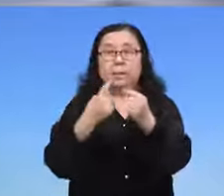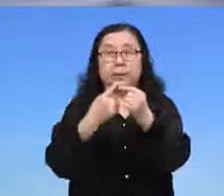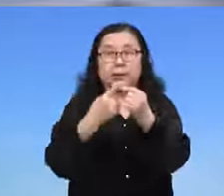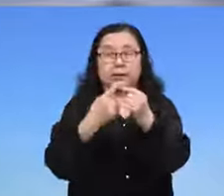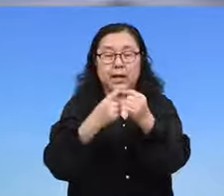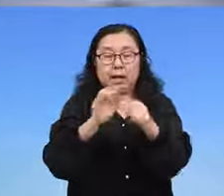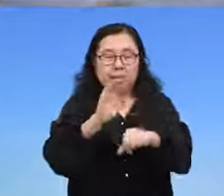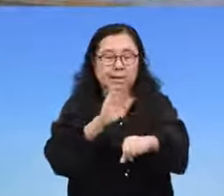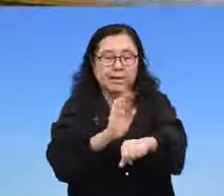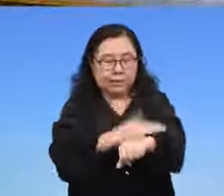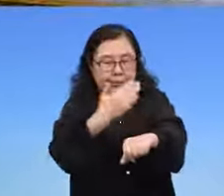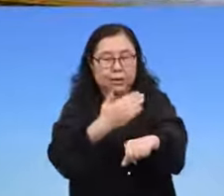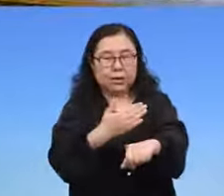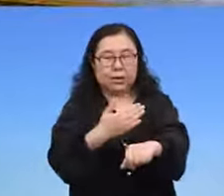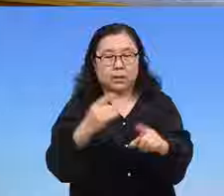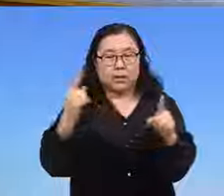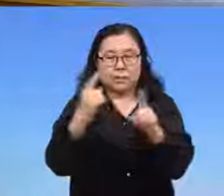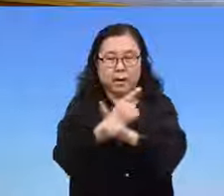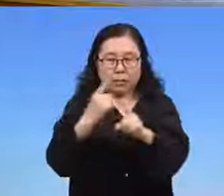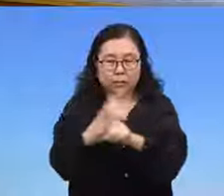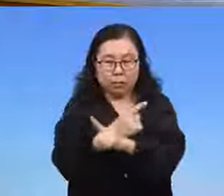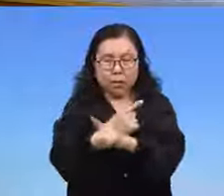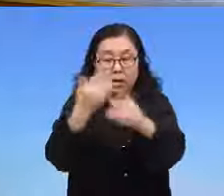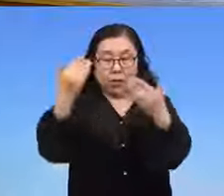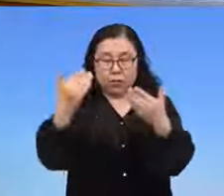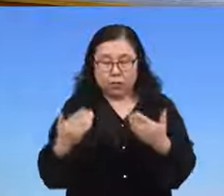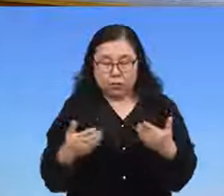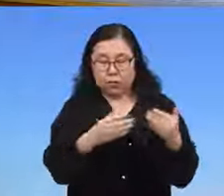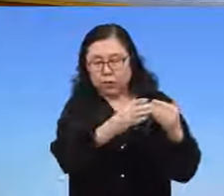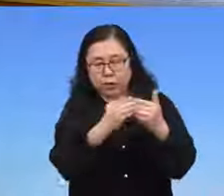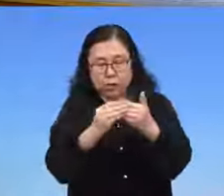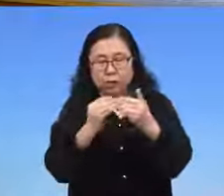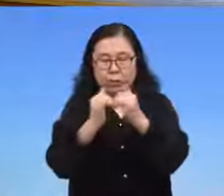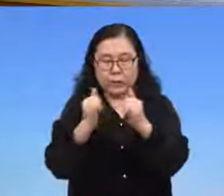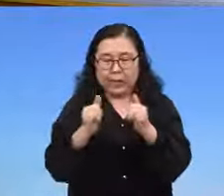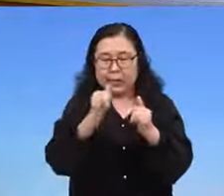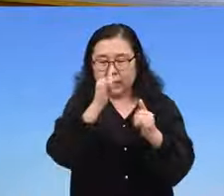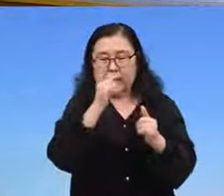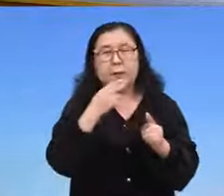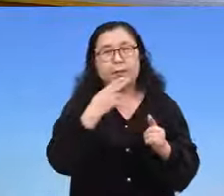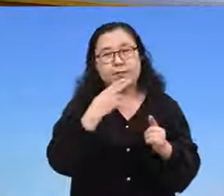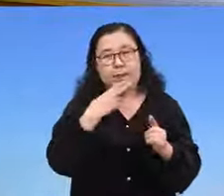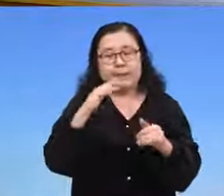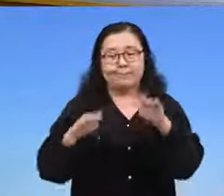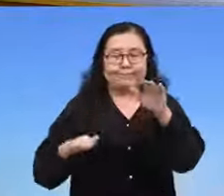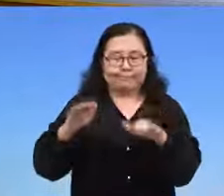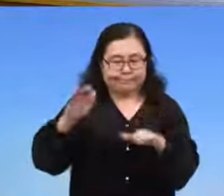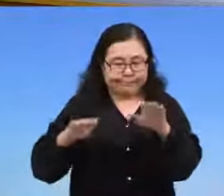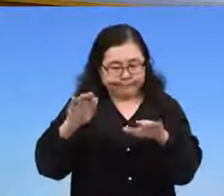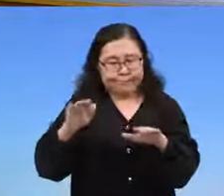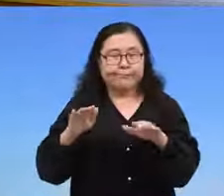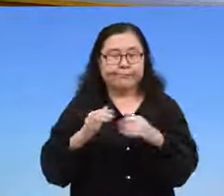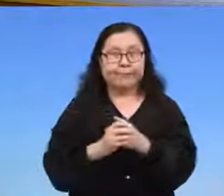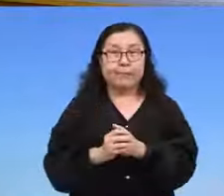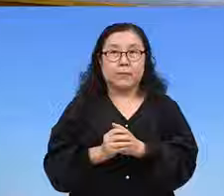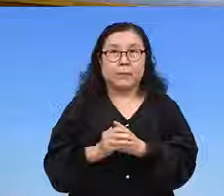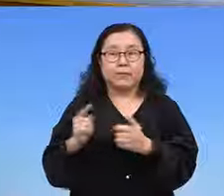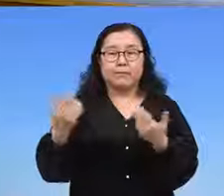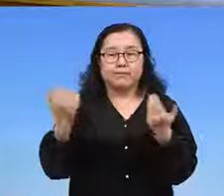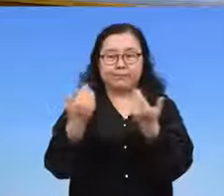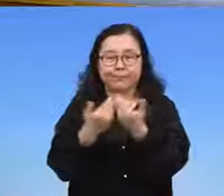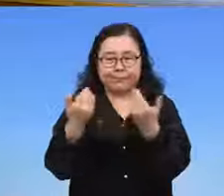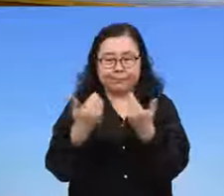번째, 잘못된 것을 교정해주는 가이드가 있느냐 없느냐, 이 차이가 이